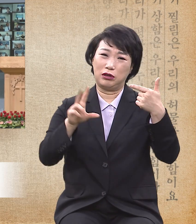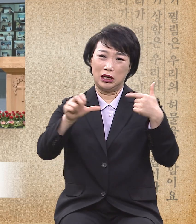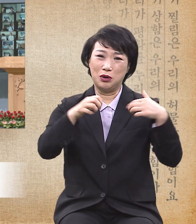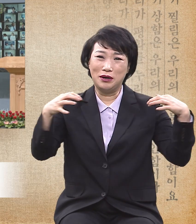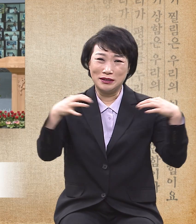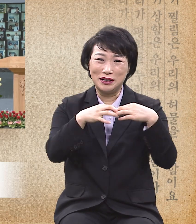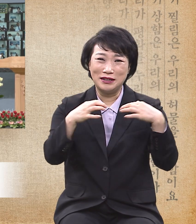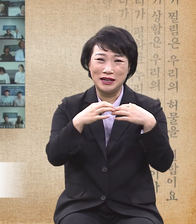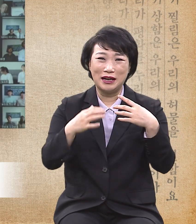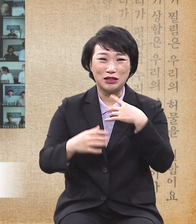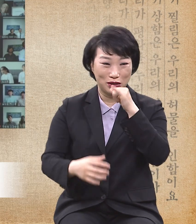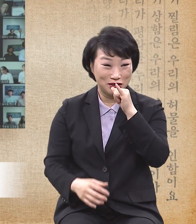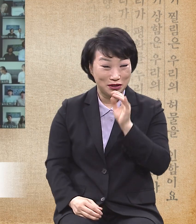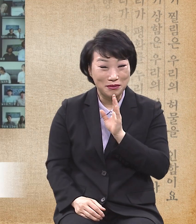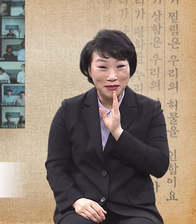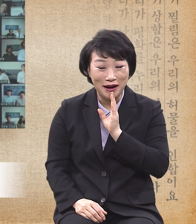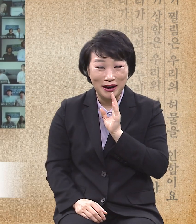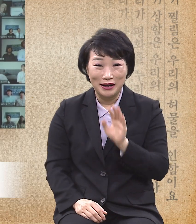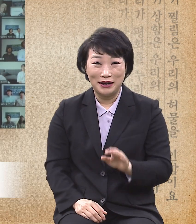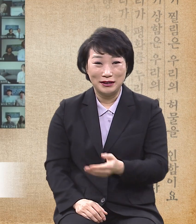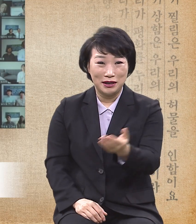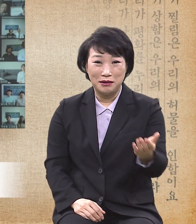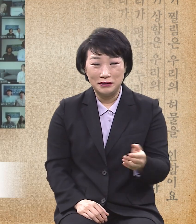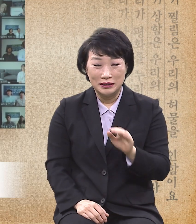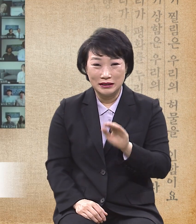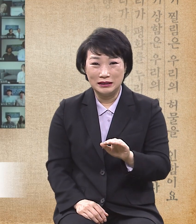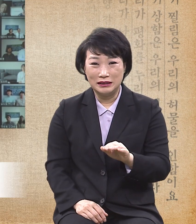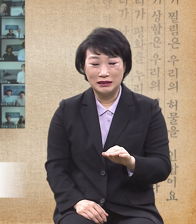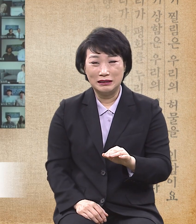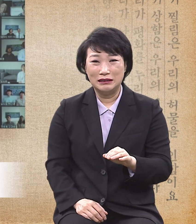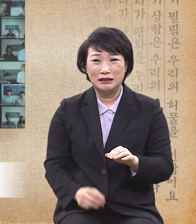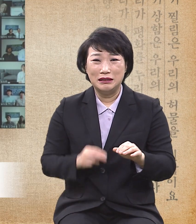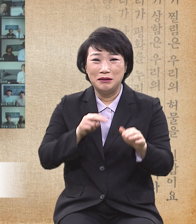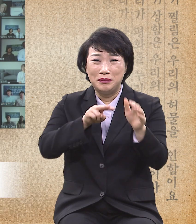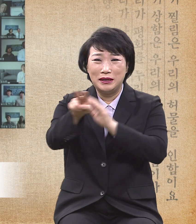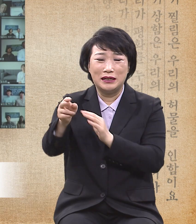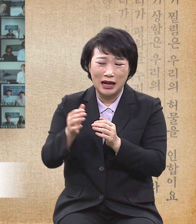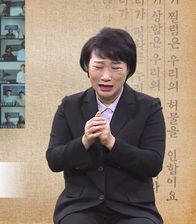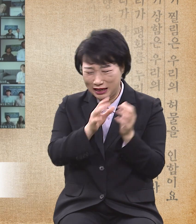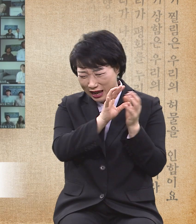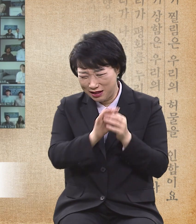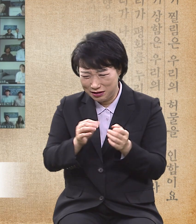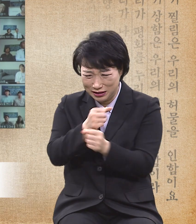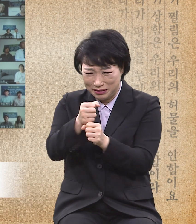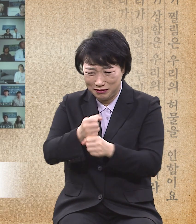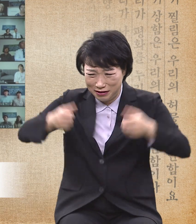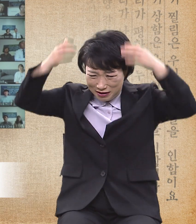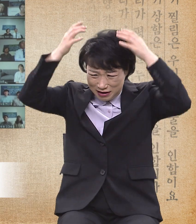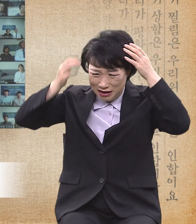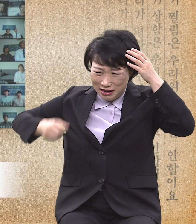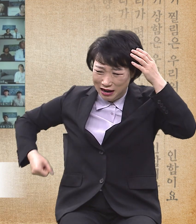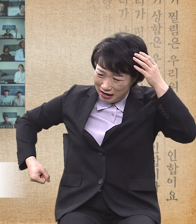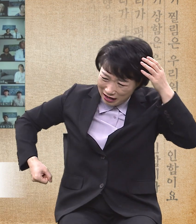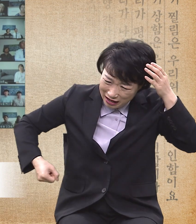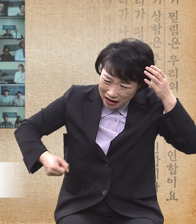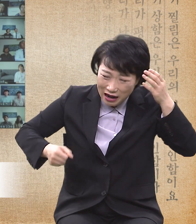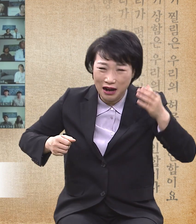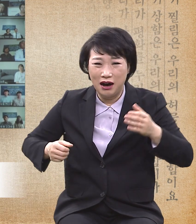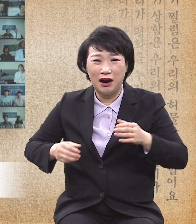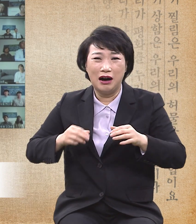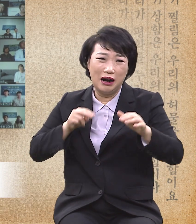그 처절한 그 피난길에 섰을 때 어서 폭탄